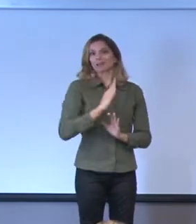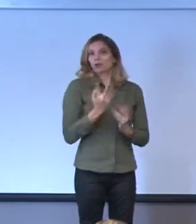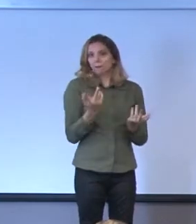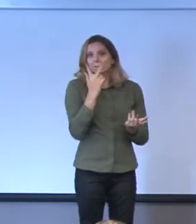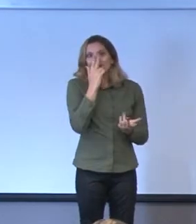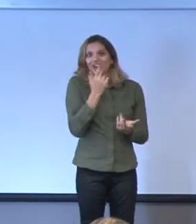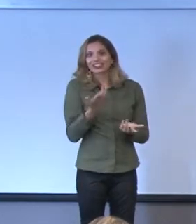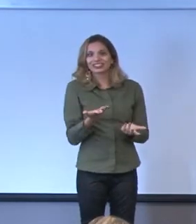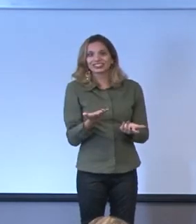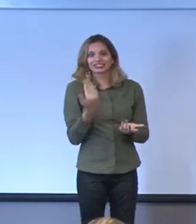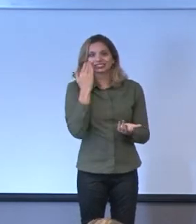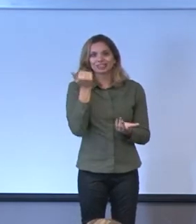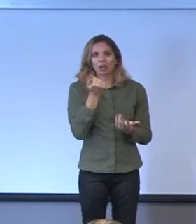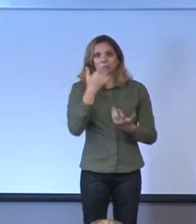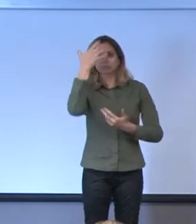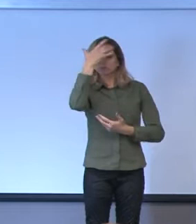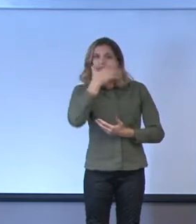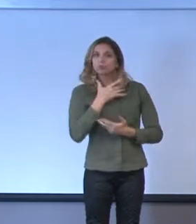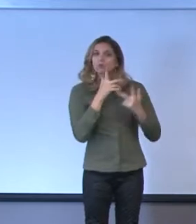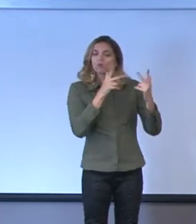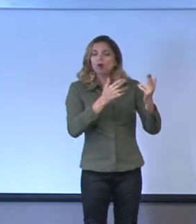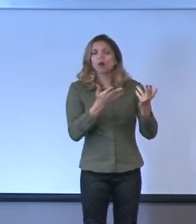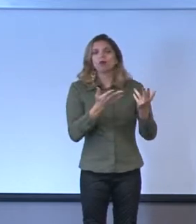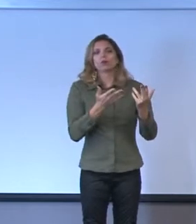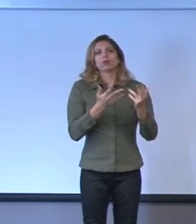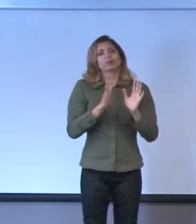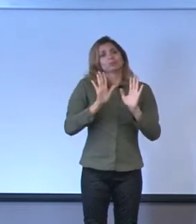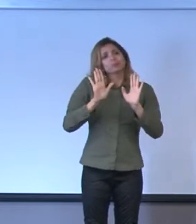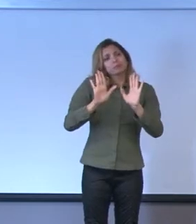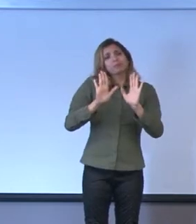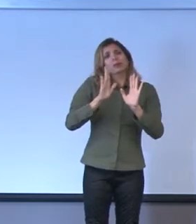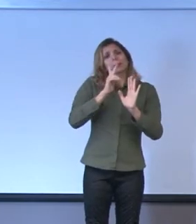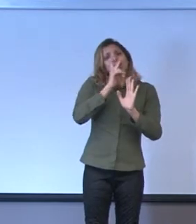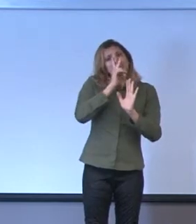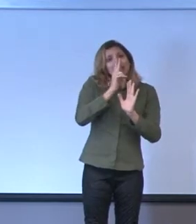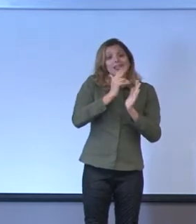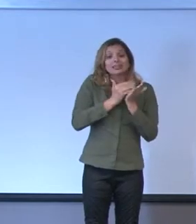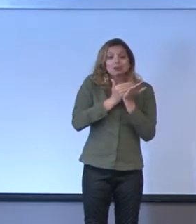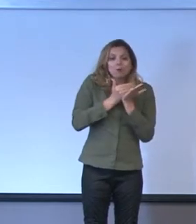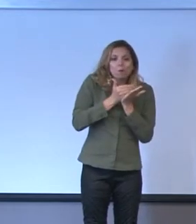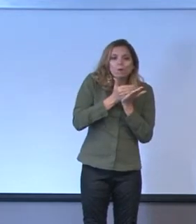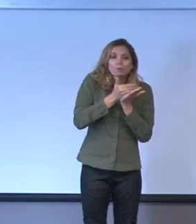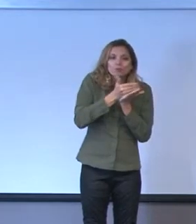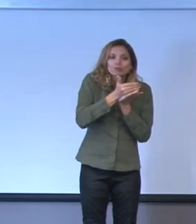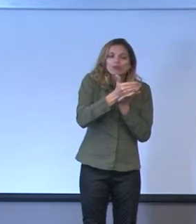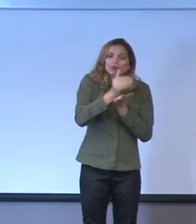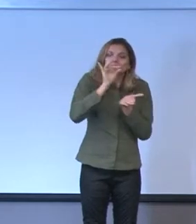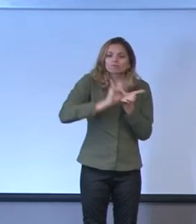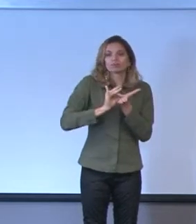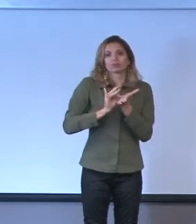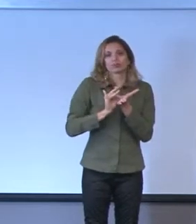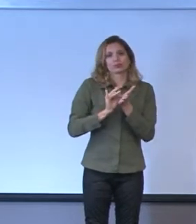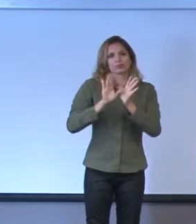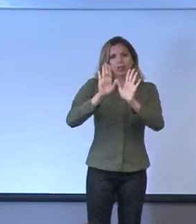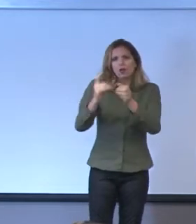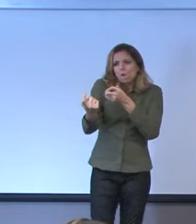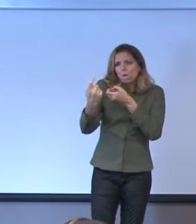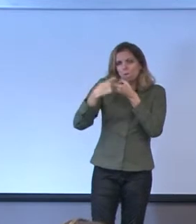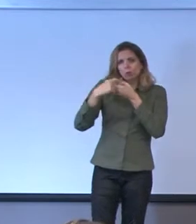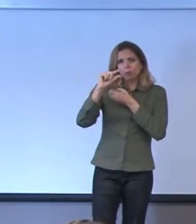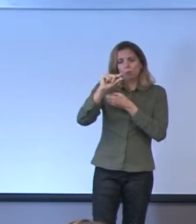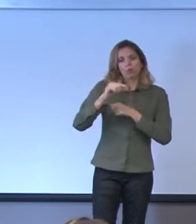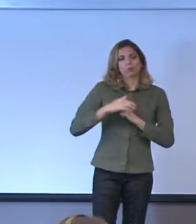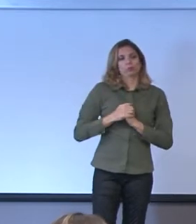uma lei nacional, né, que me parece que tem pegado um pouco mais, né. Eu só queria voltar rapidamente num